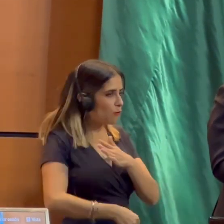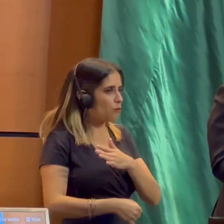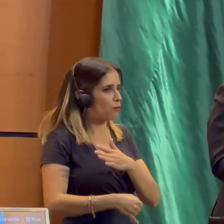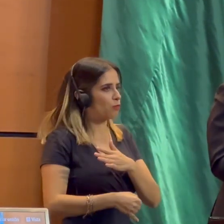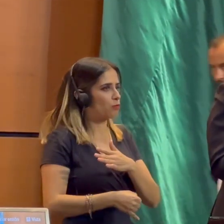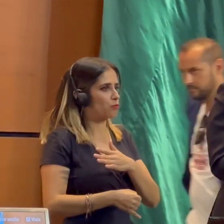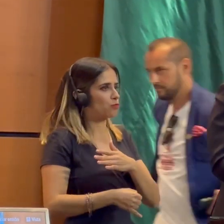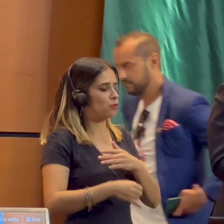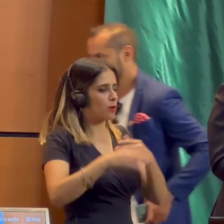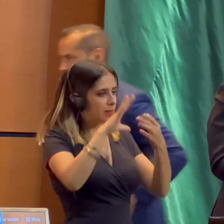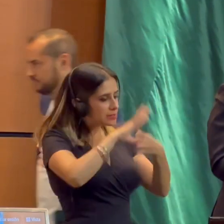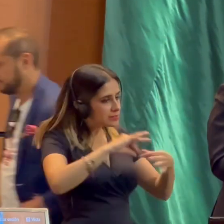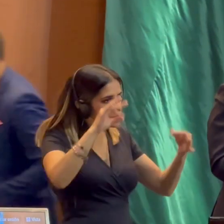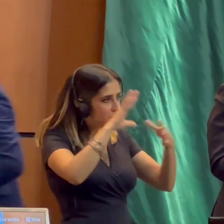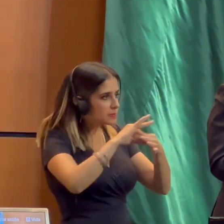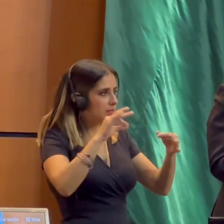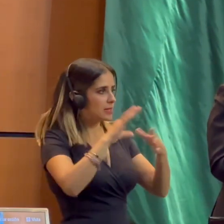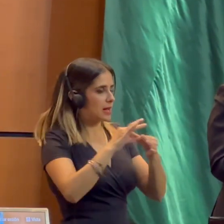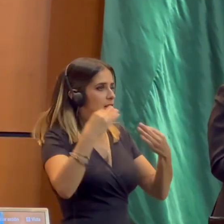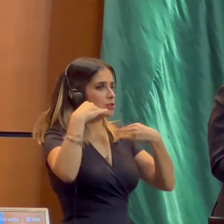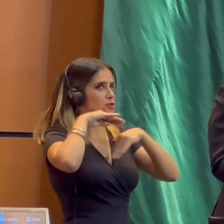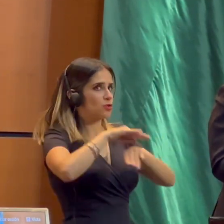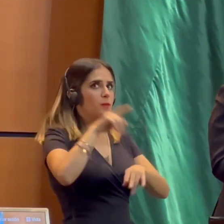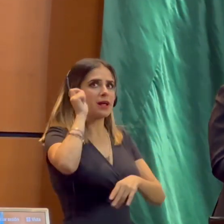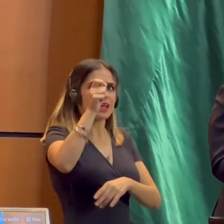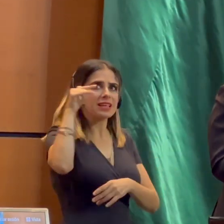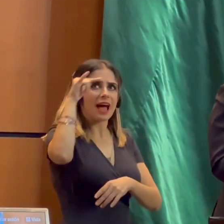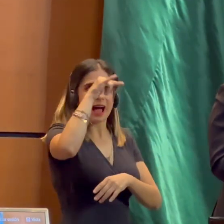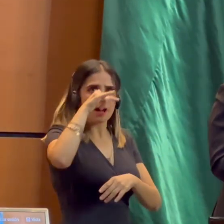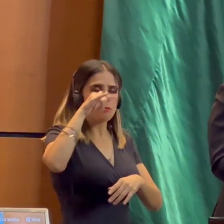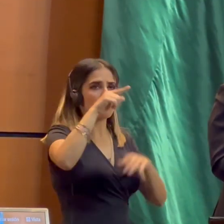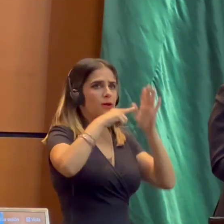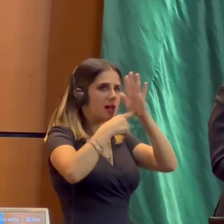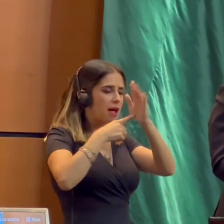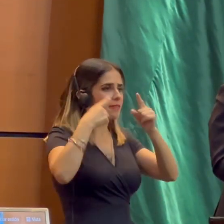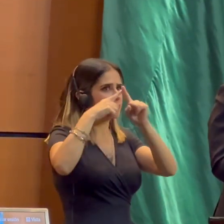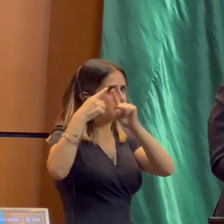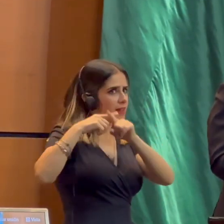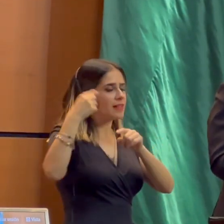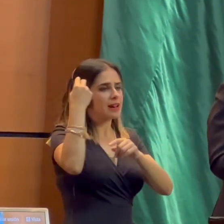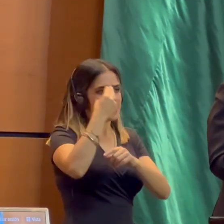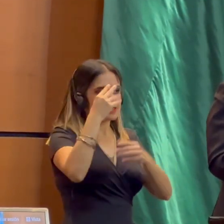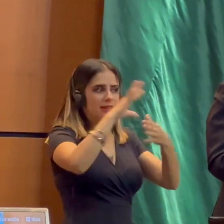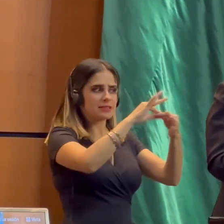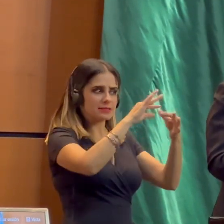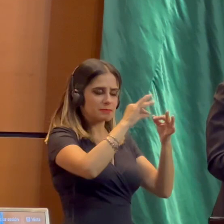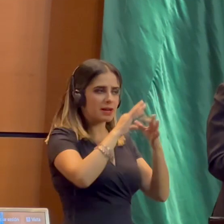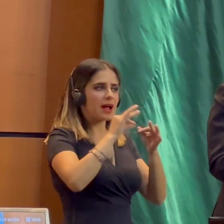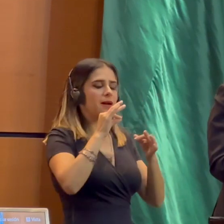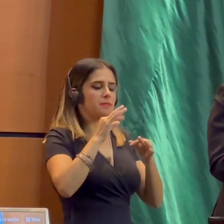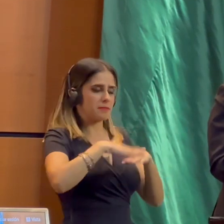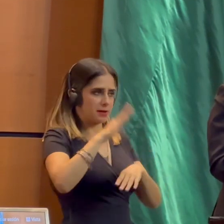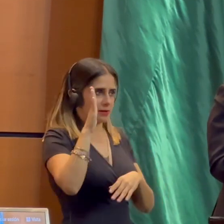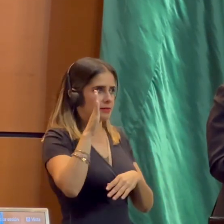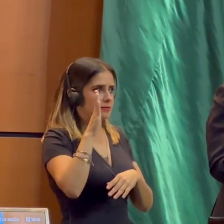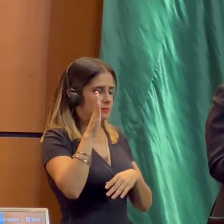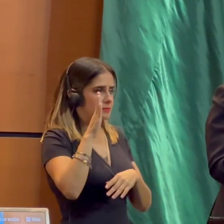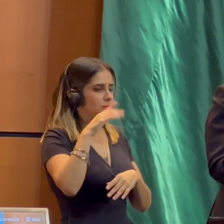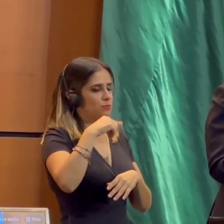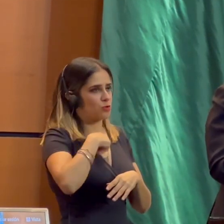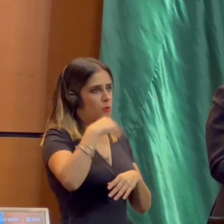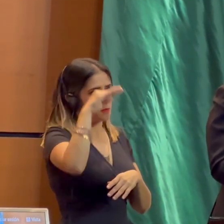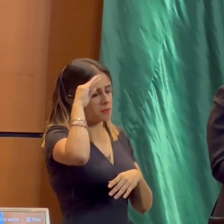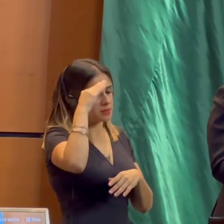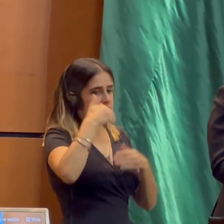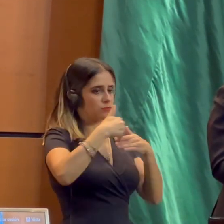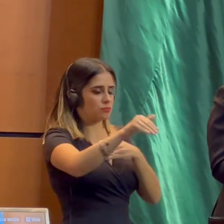年そういったスパンで考えられています。しかし私は10年20年先まで考えて